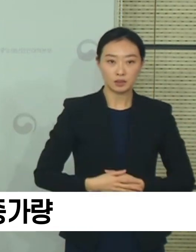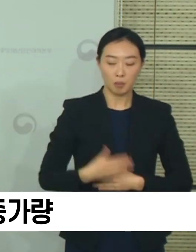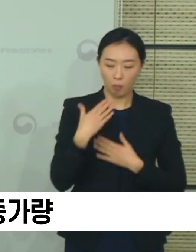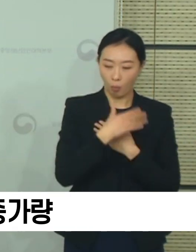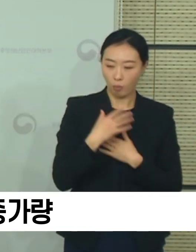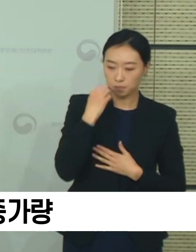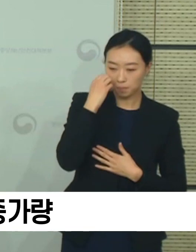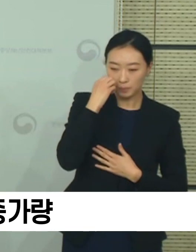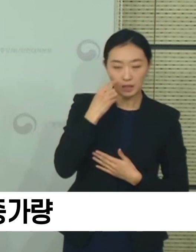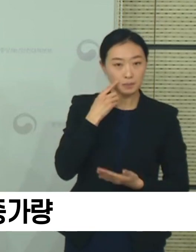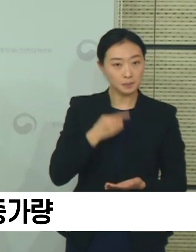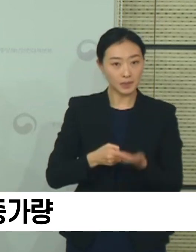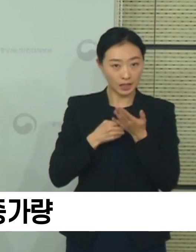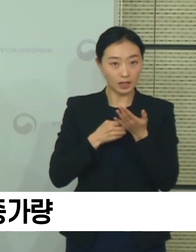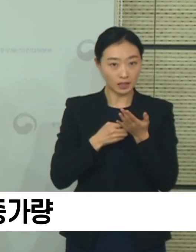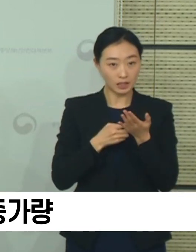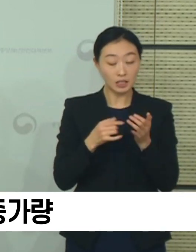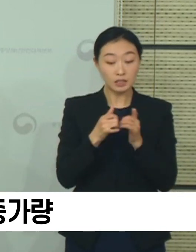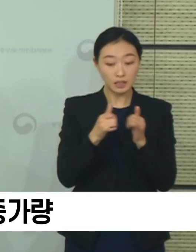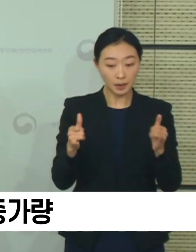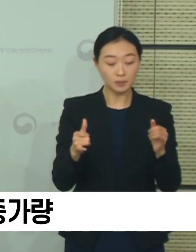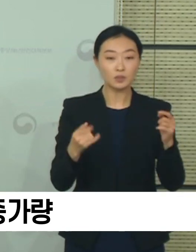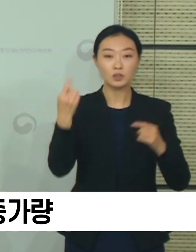증상이 있다라고 말씀하셨던